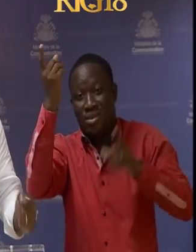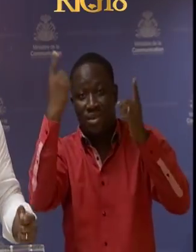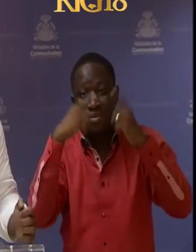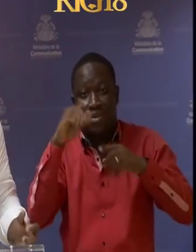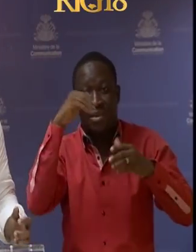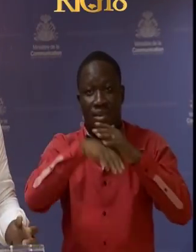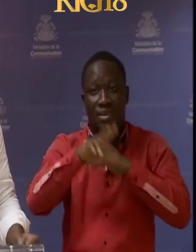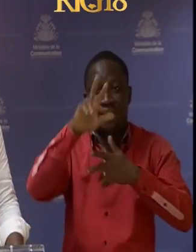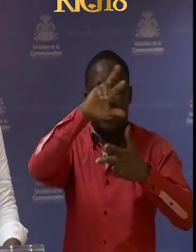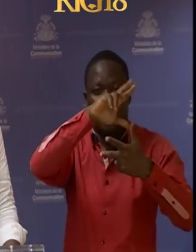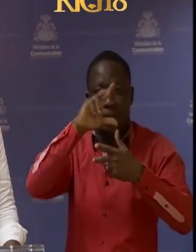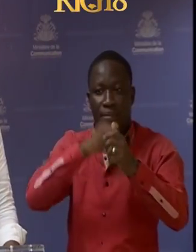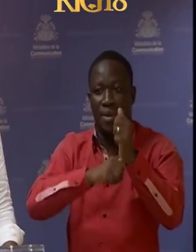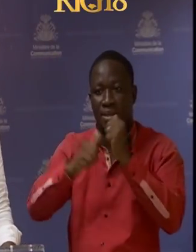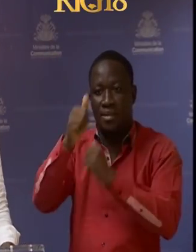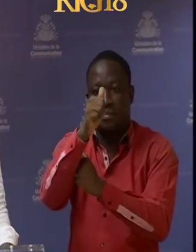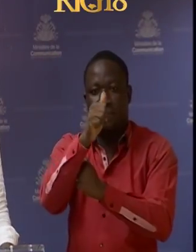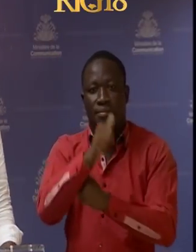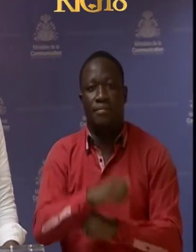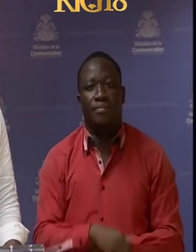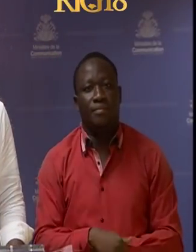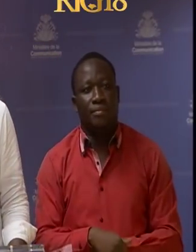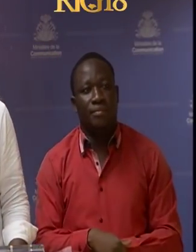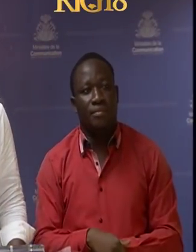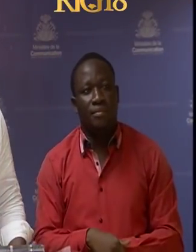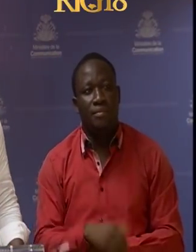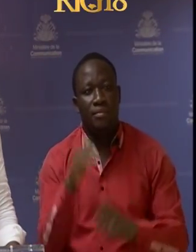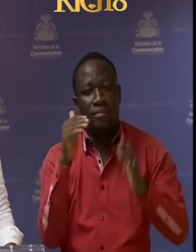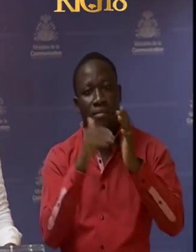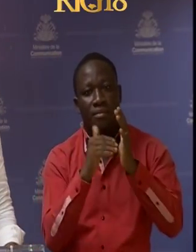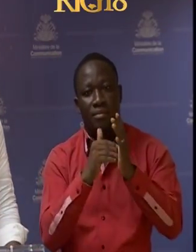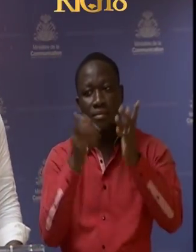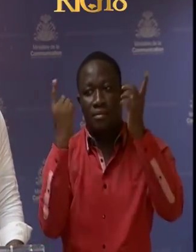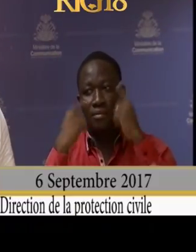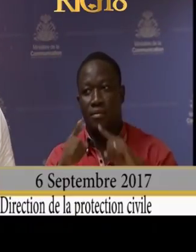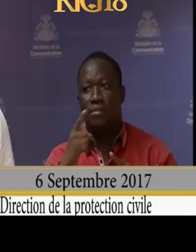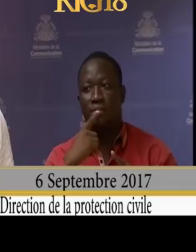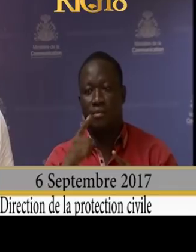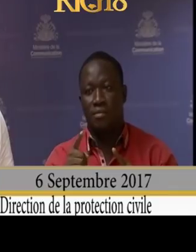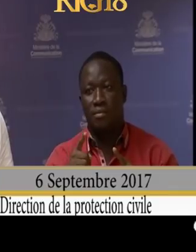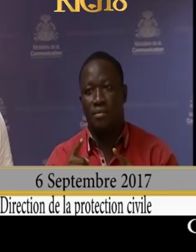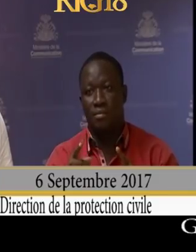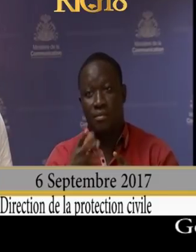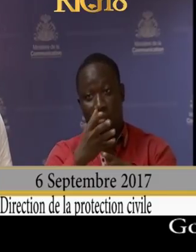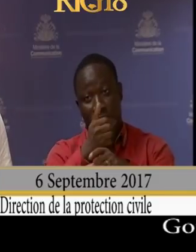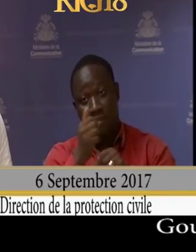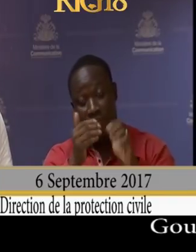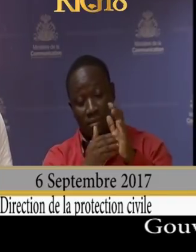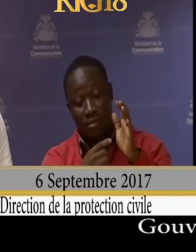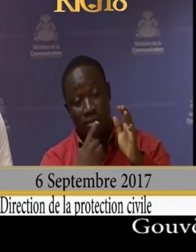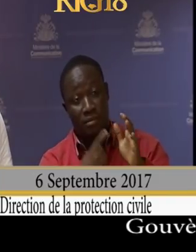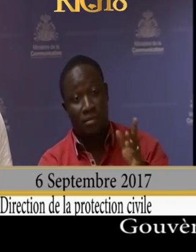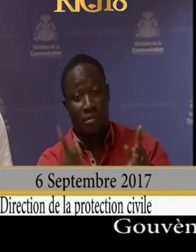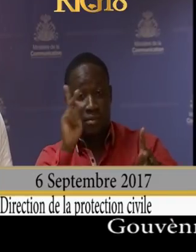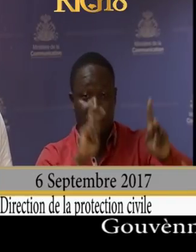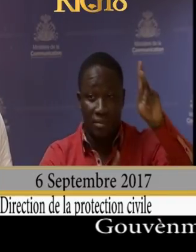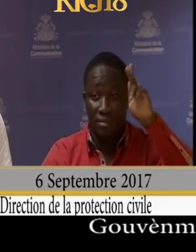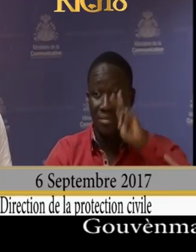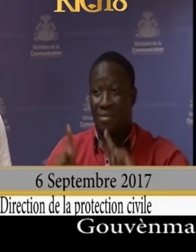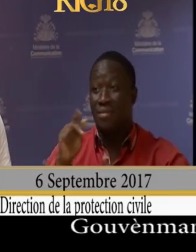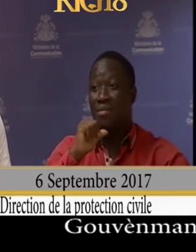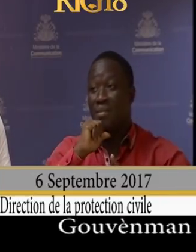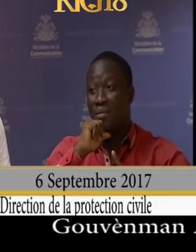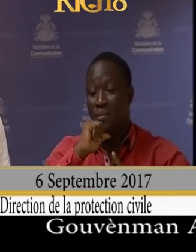nous pendant que cyclone n'a passé. Et encore pendant que moi dis mot exposer m'a reprendre encore pour me dire population